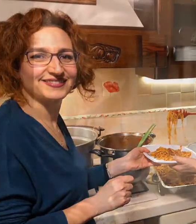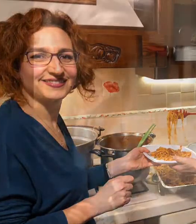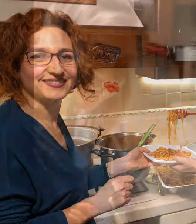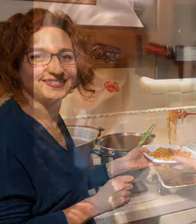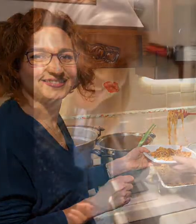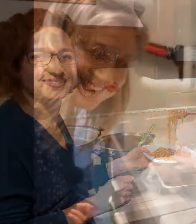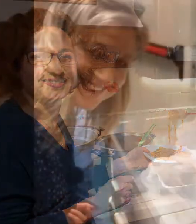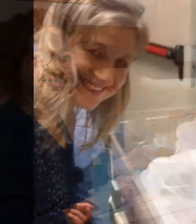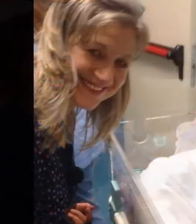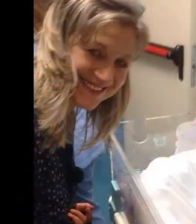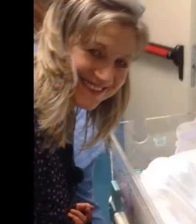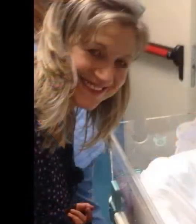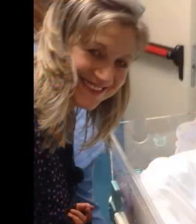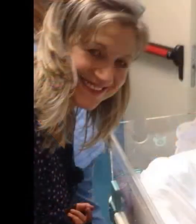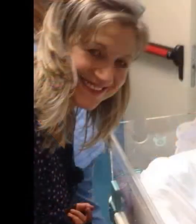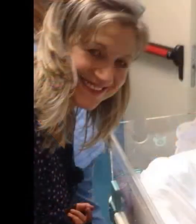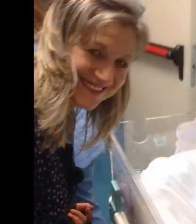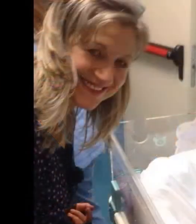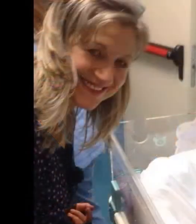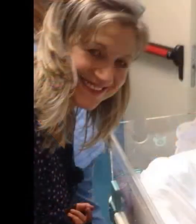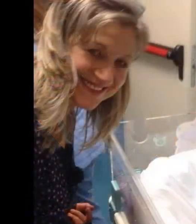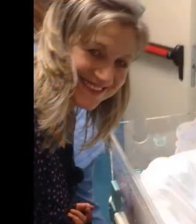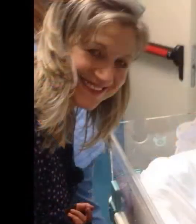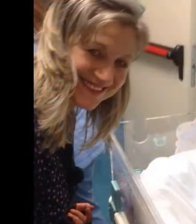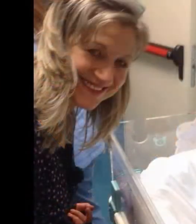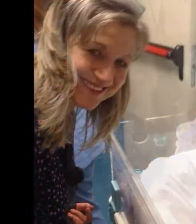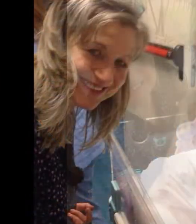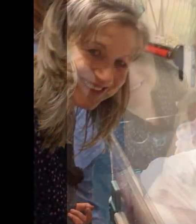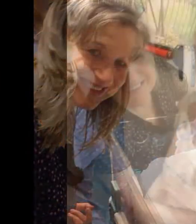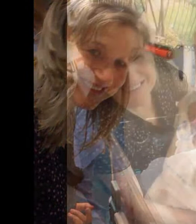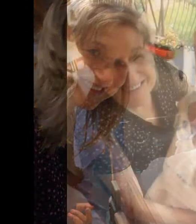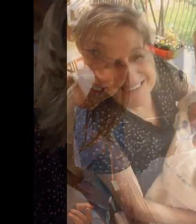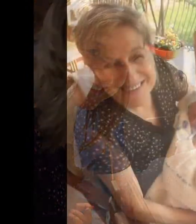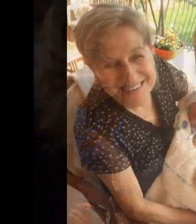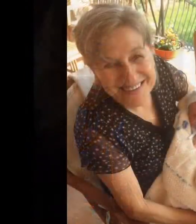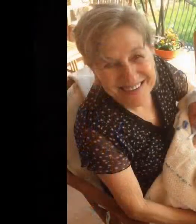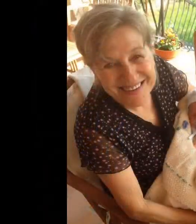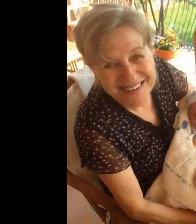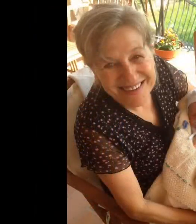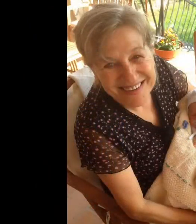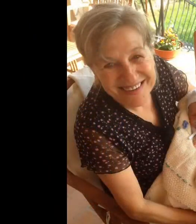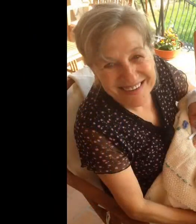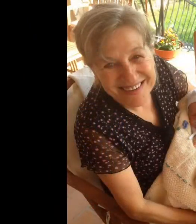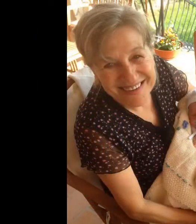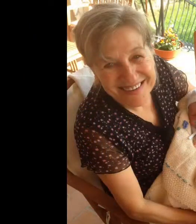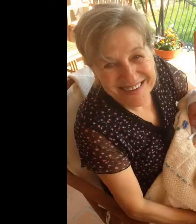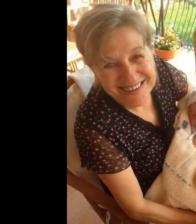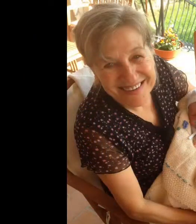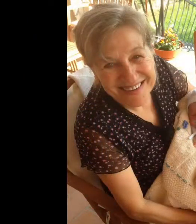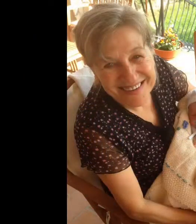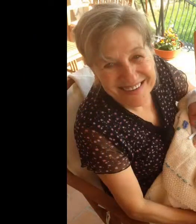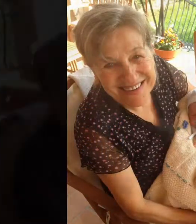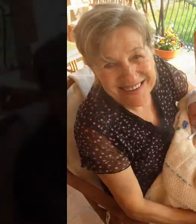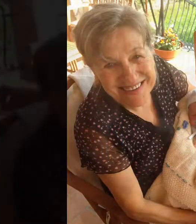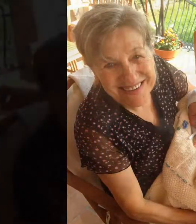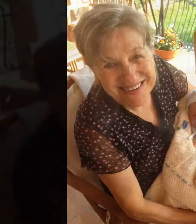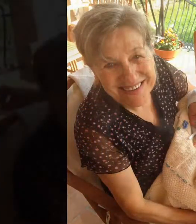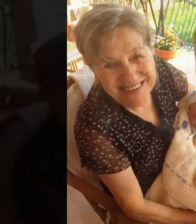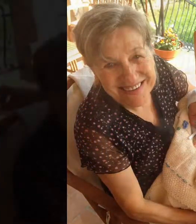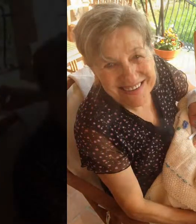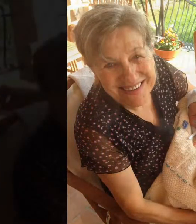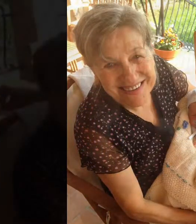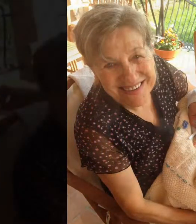tu sei nel nuovo mondo già il mondo che